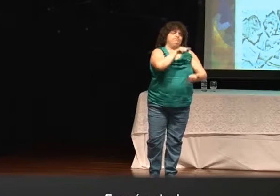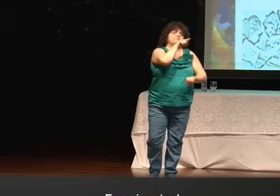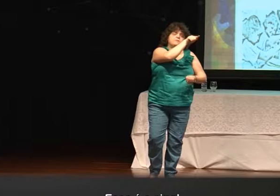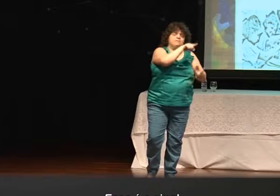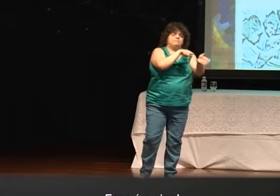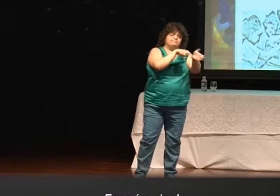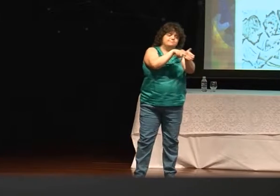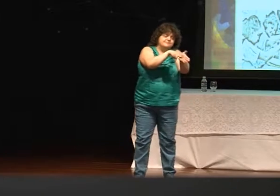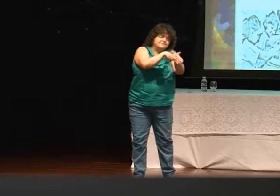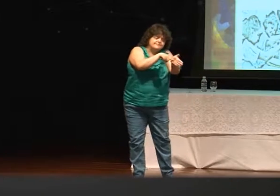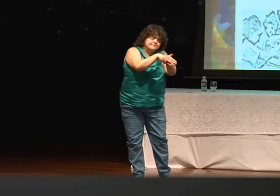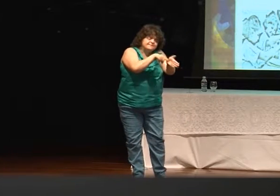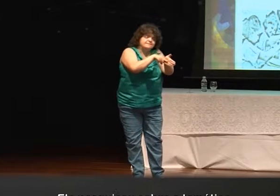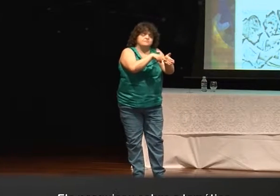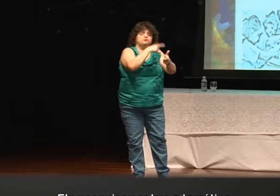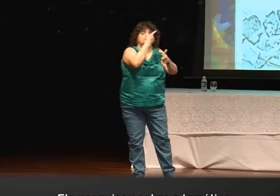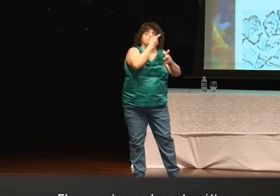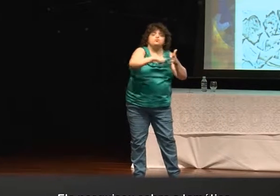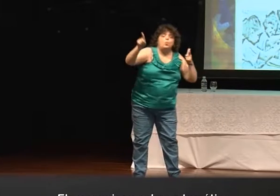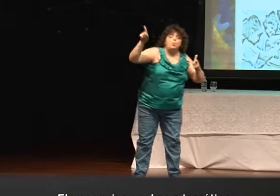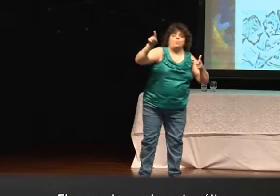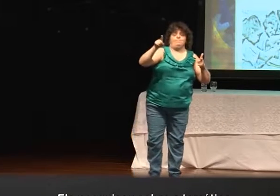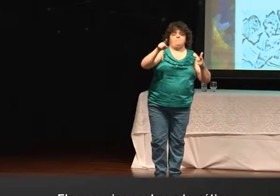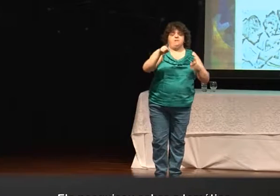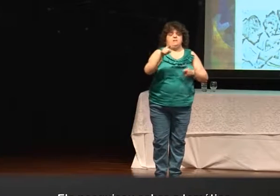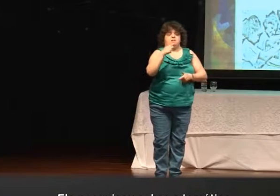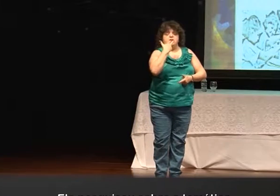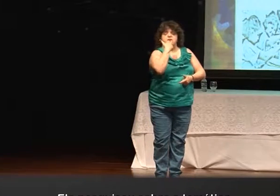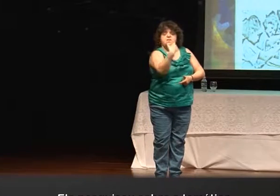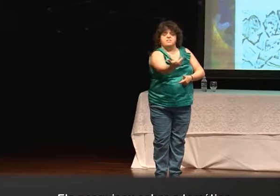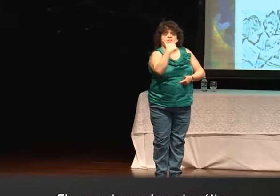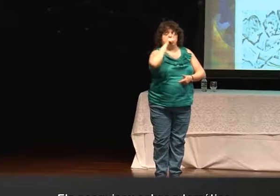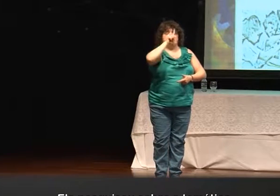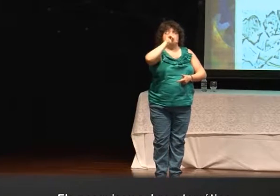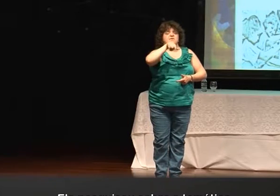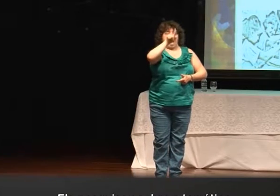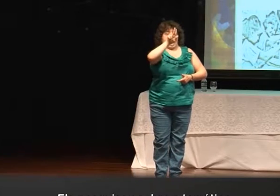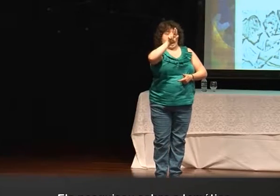sinal. Ela pesquisou sobre a temática,